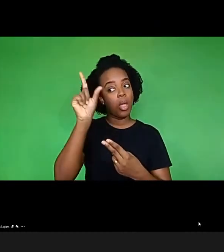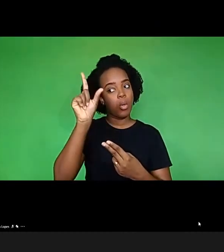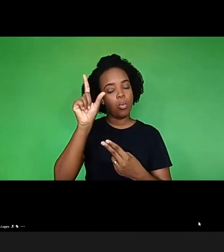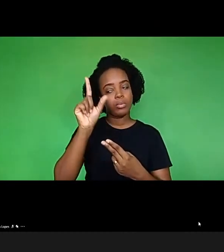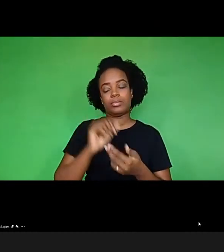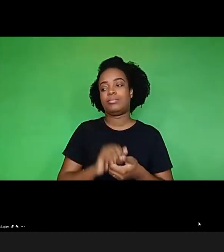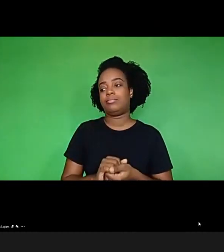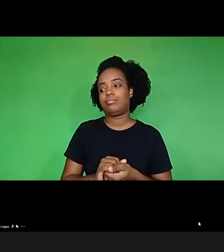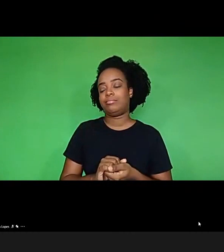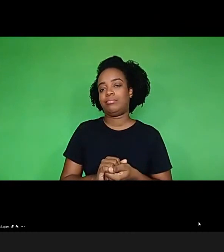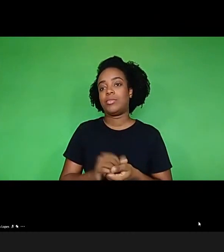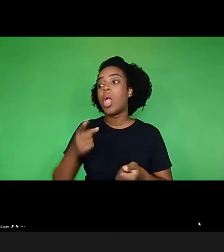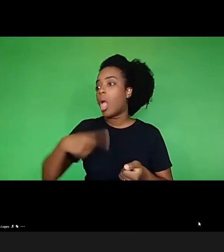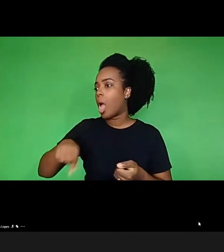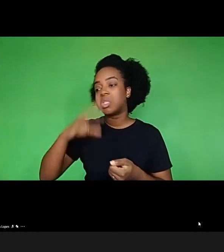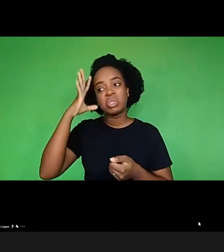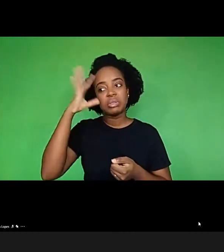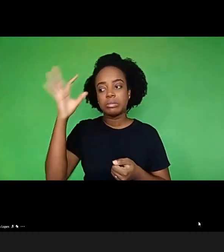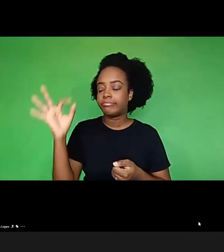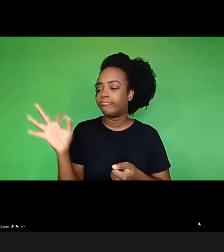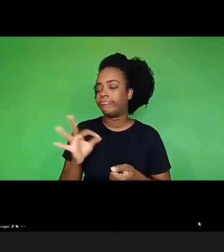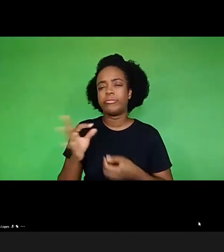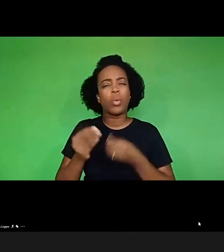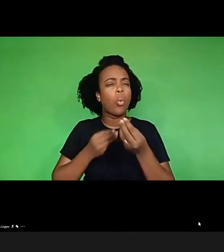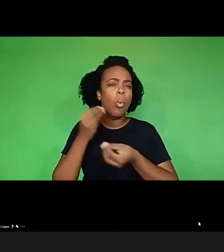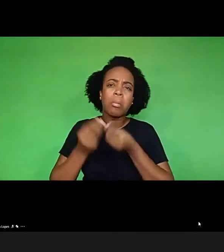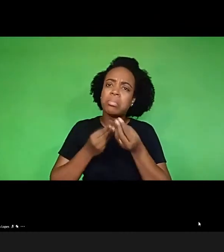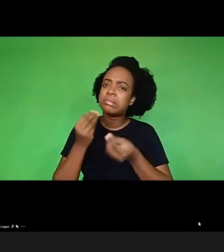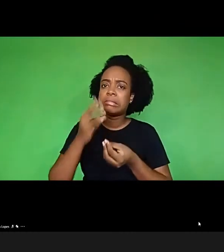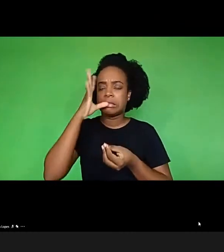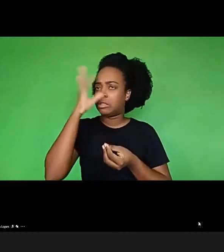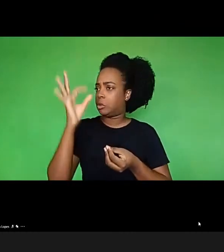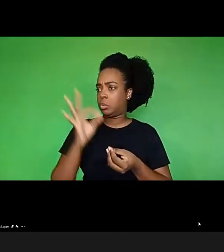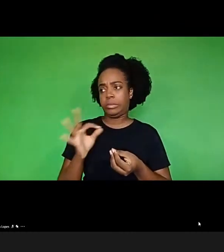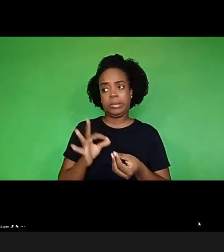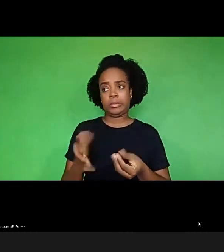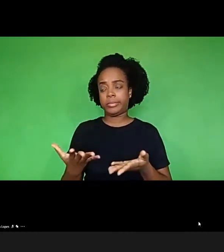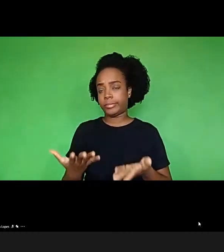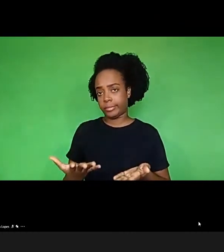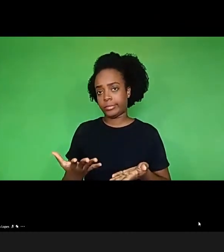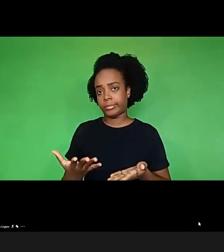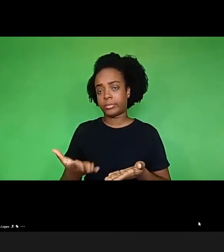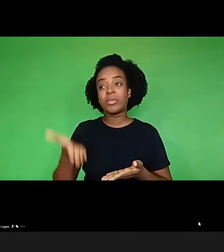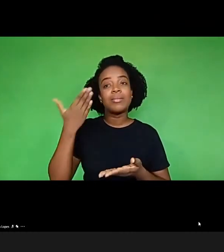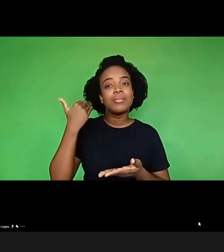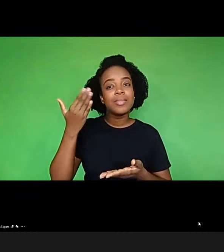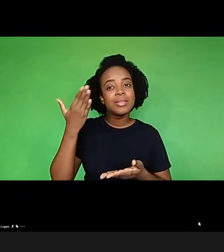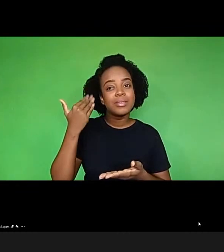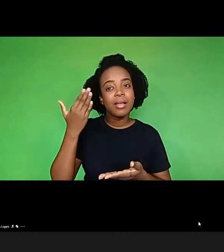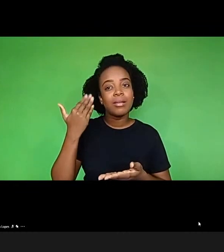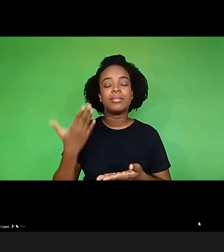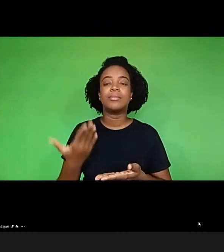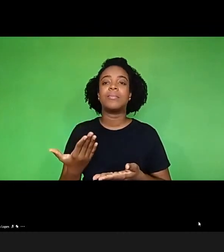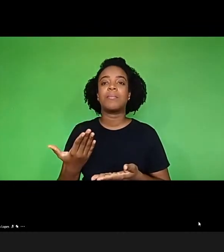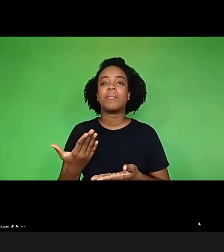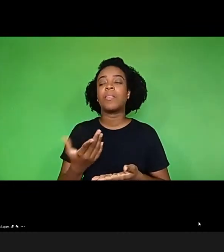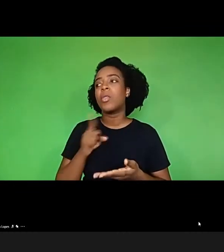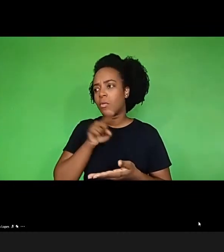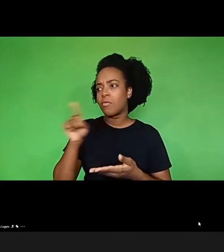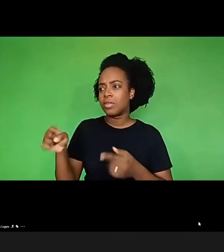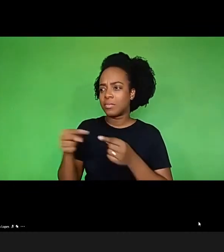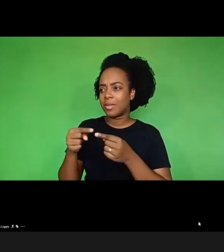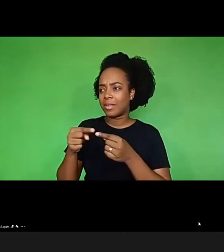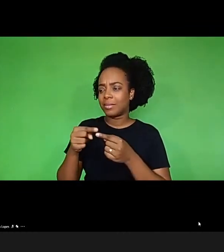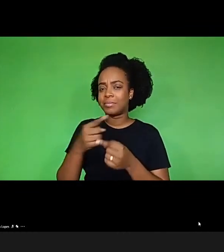sabe como vai ser. Até o ano antes de vocês entrarem, a turma de vocês, a turma do Aquiles, que é o primeiro ano, o processo era